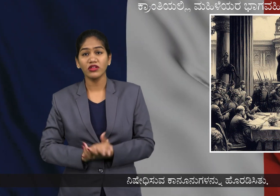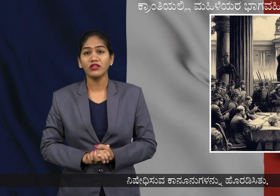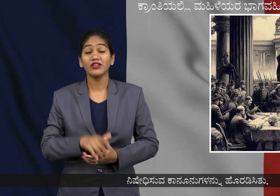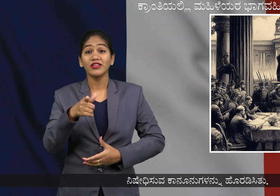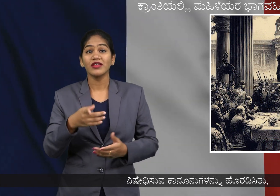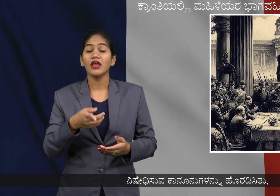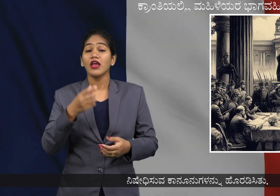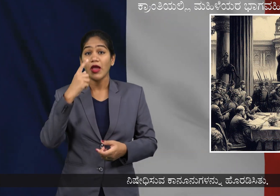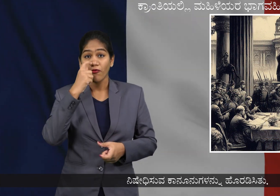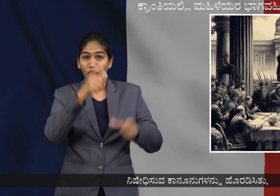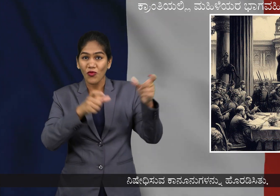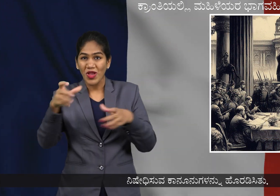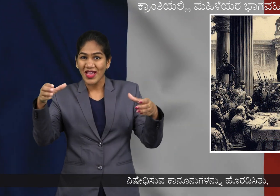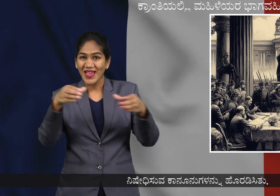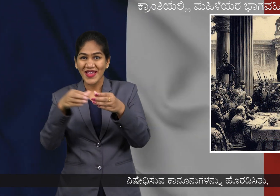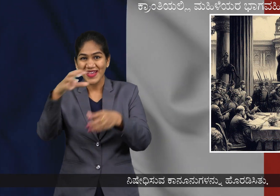ಕಾನೂನುಗಳನ್ನ ಹೊರಡಿಸಿತು.